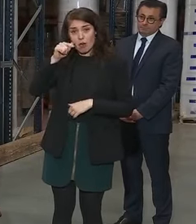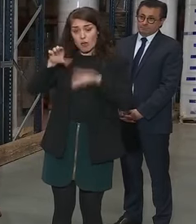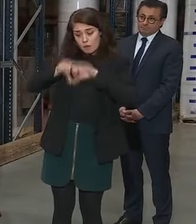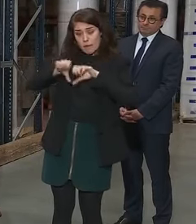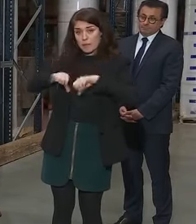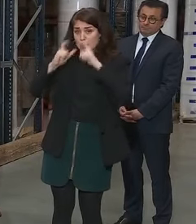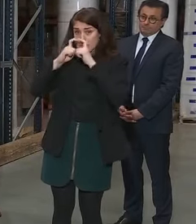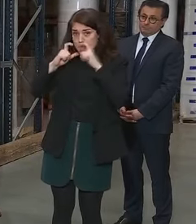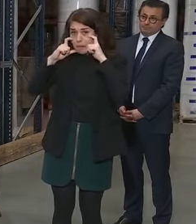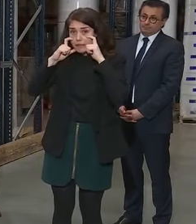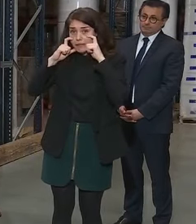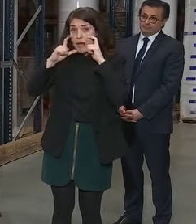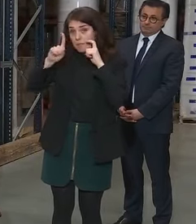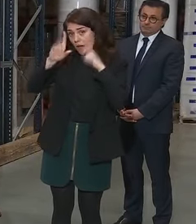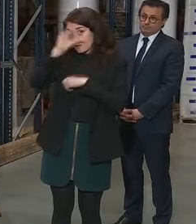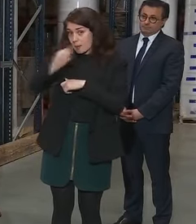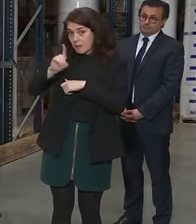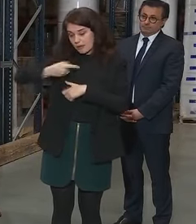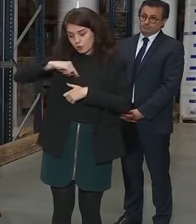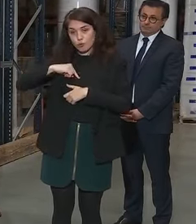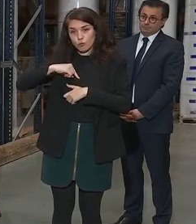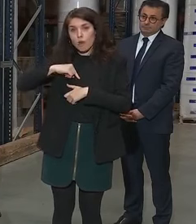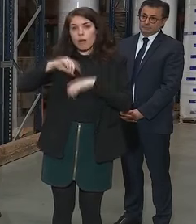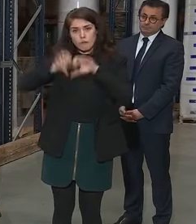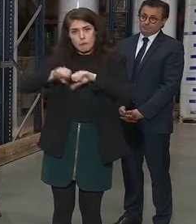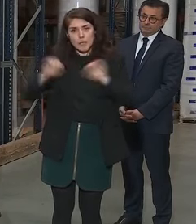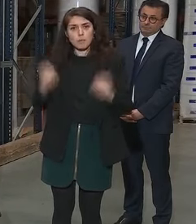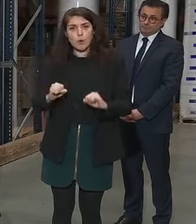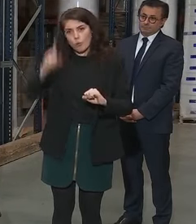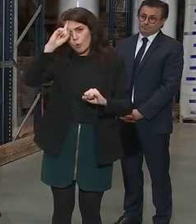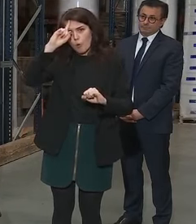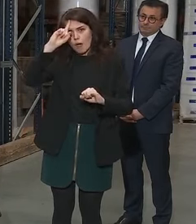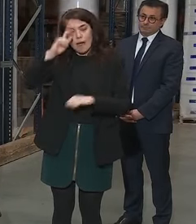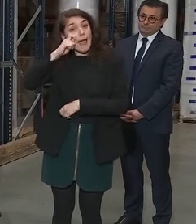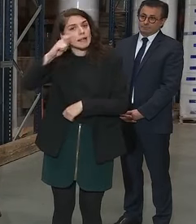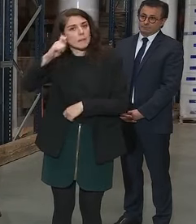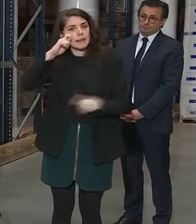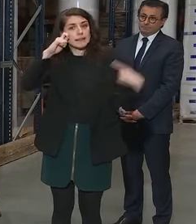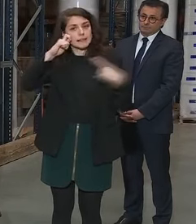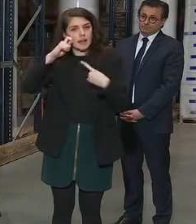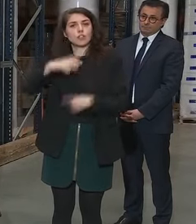parce que nous avons gardé l'expertise. Et je veux féliciter cette entreprise qui